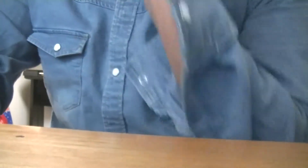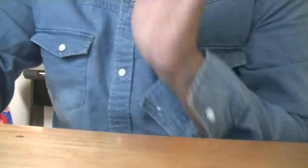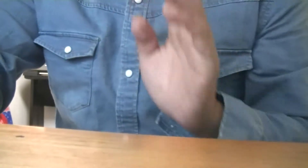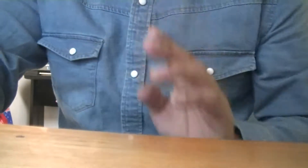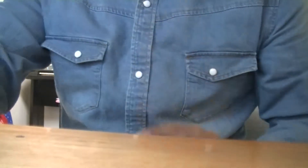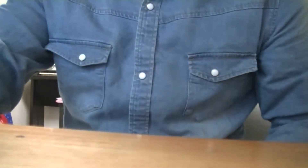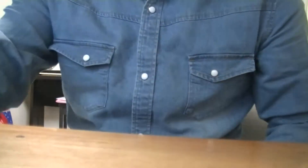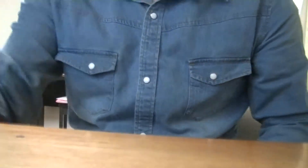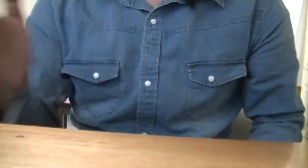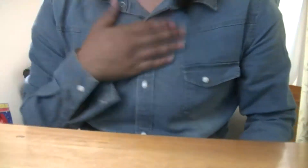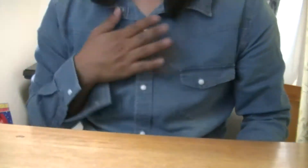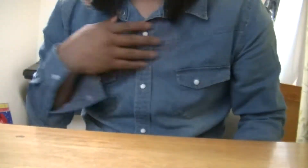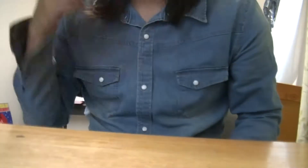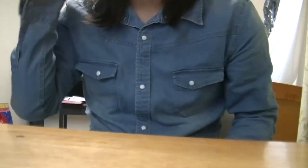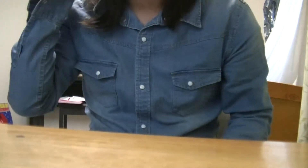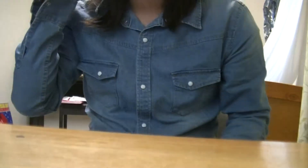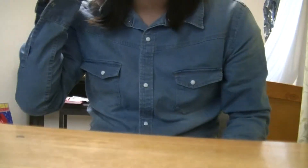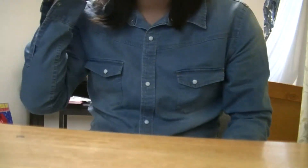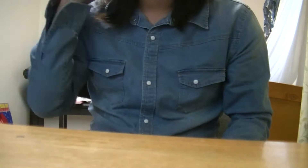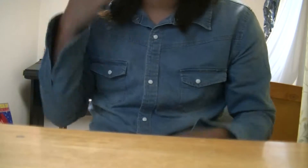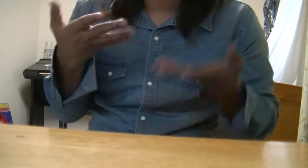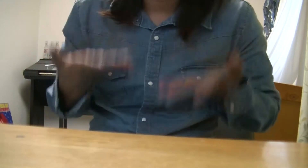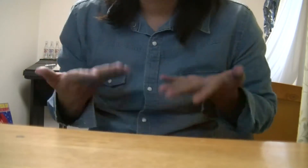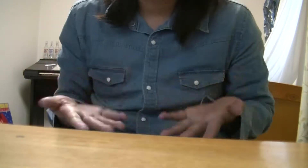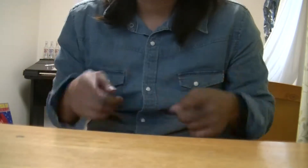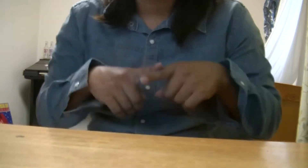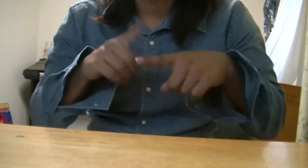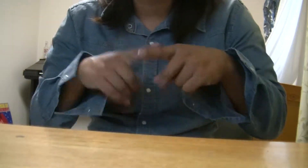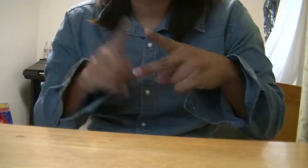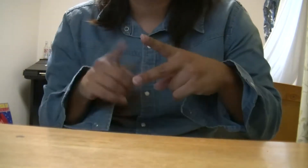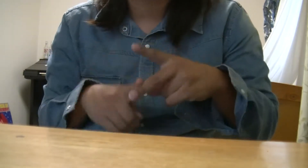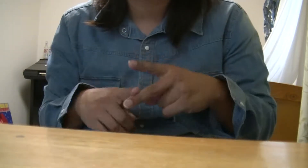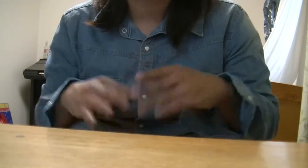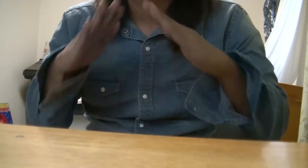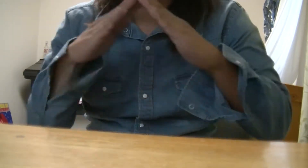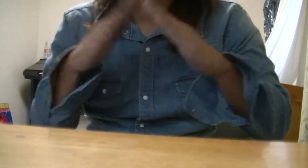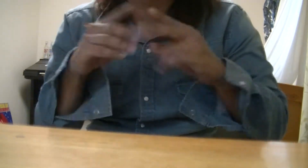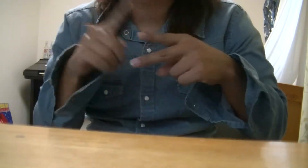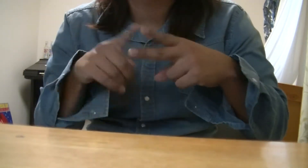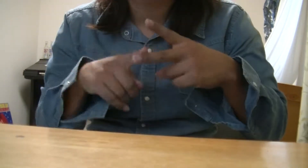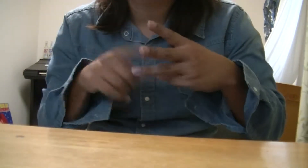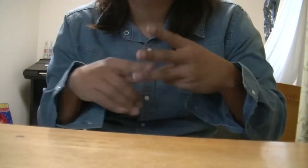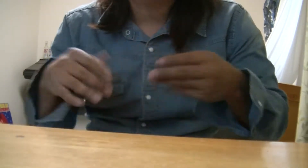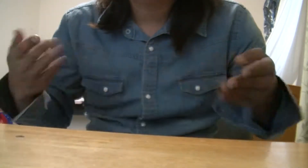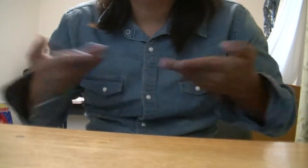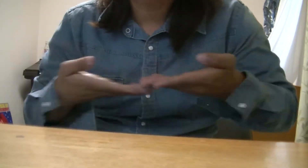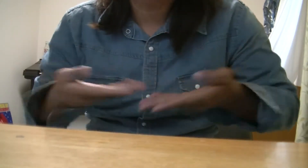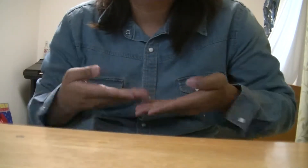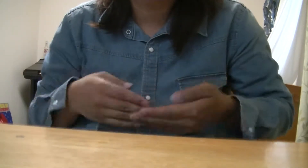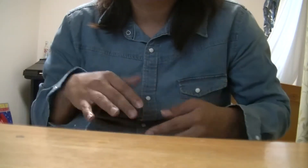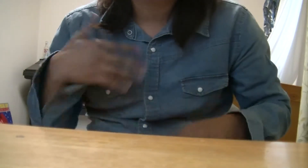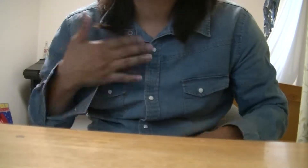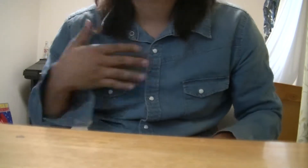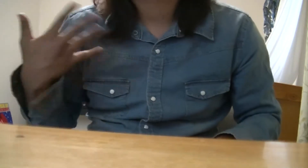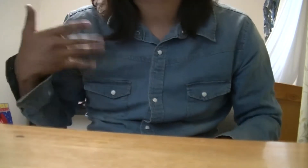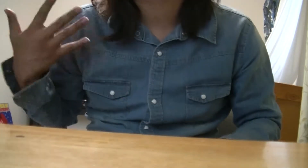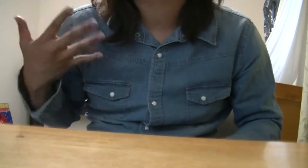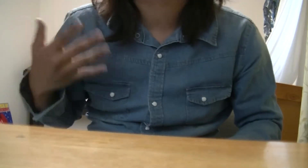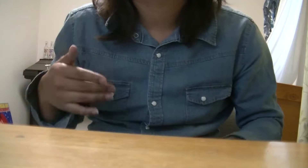僕はそんな風に学校やそして家庭や社会でなかなか自分のことを承認された